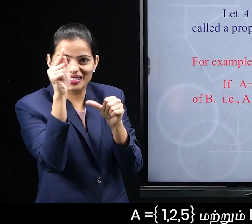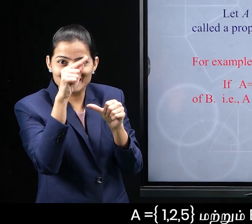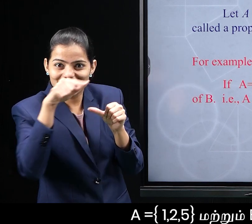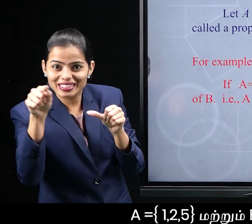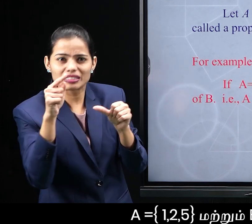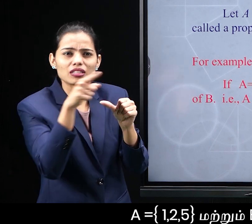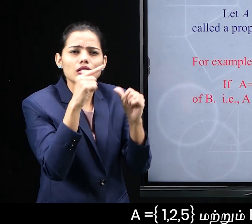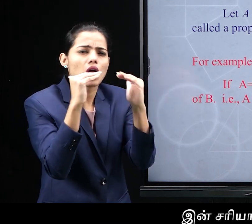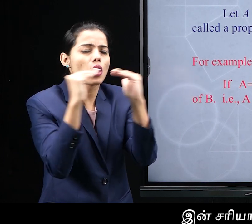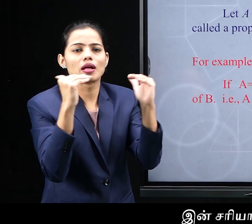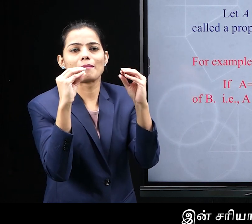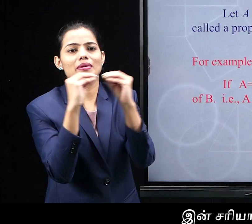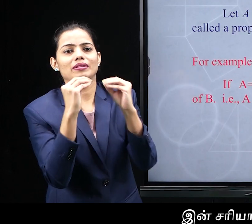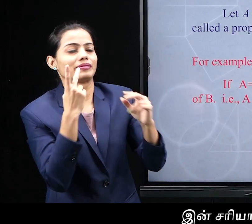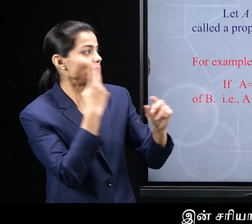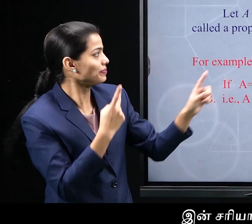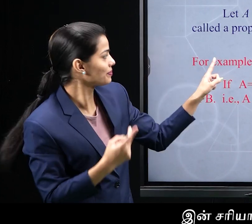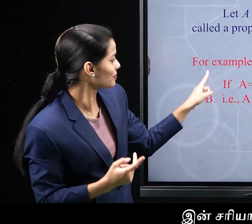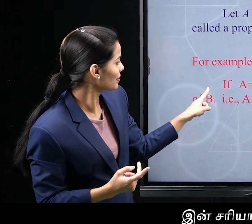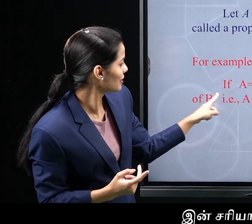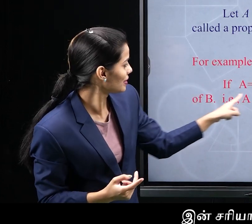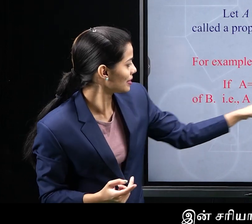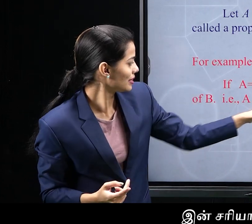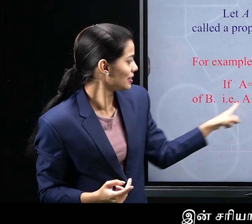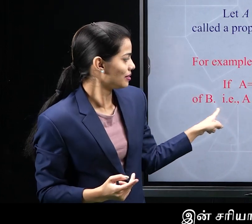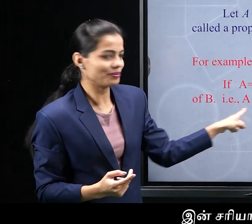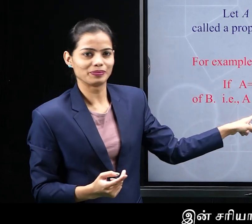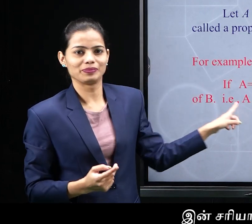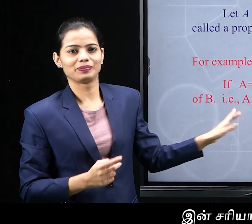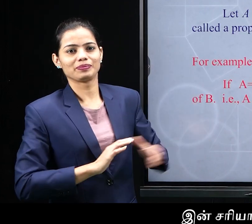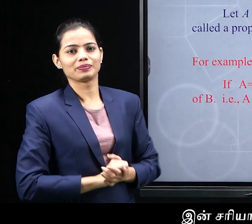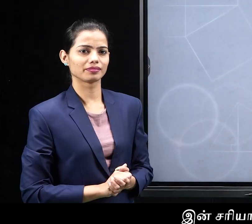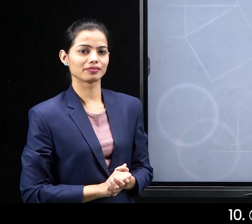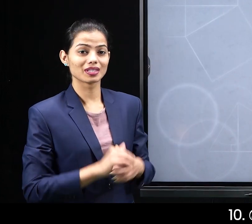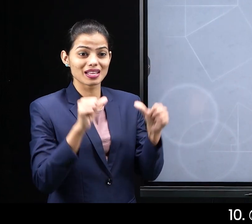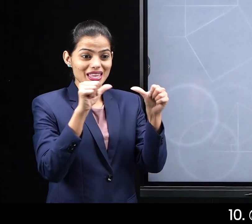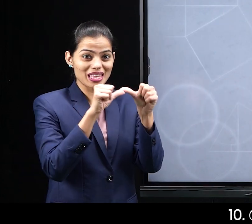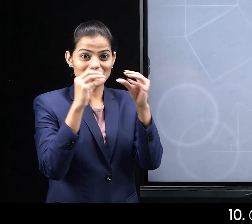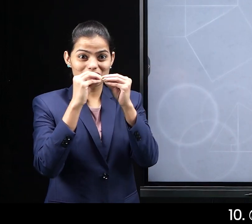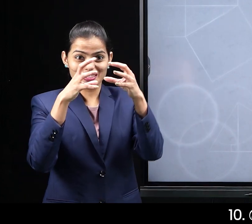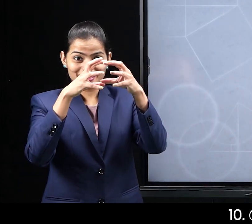என்பது பியின் சரியான உட்கணம். ஏ தகு உட்கணம் பி. 10.